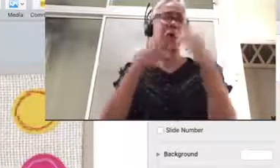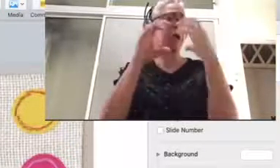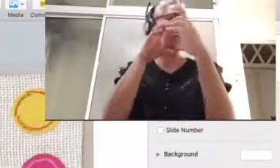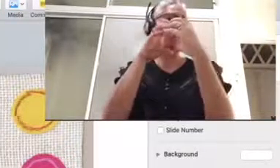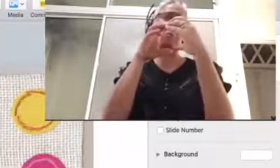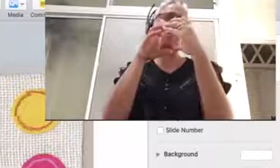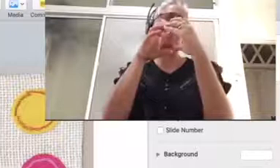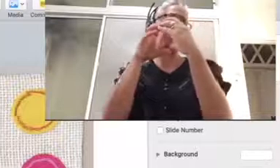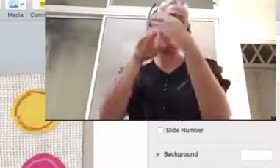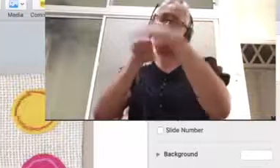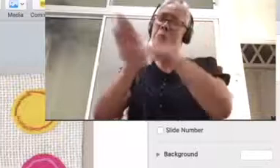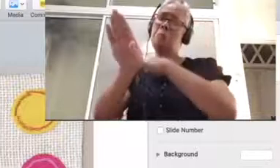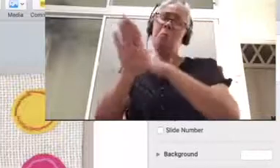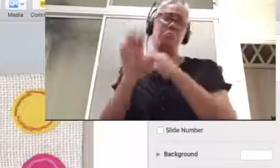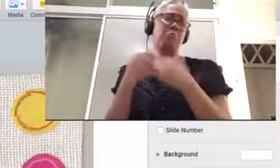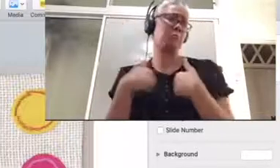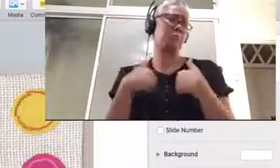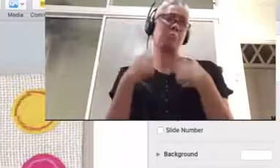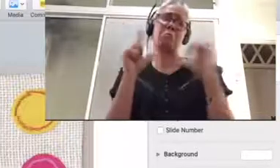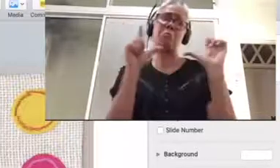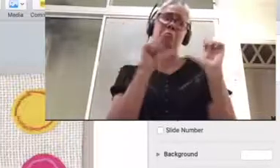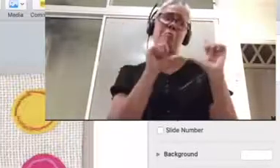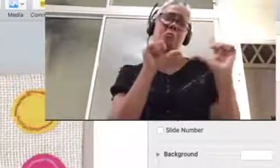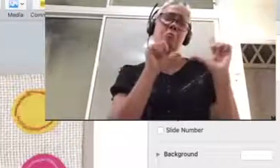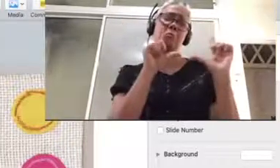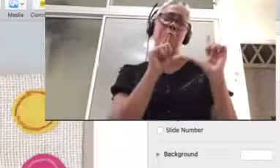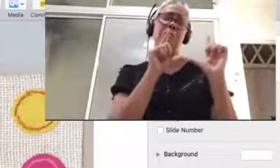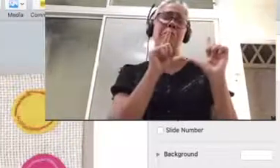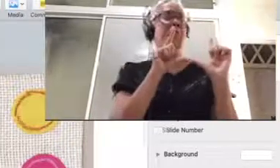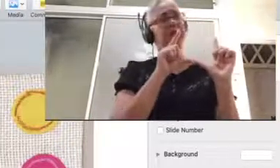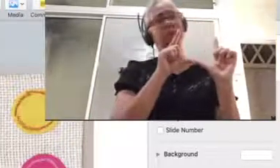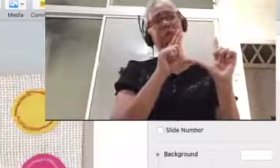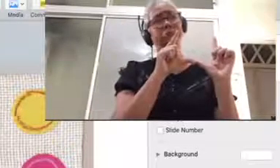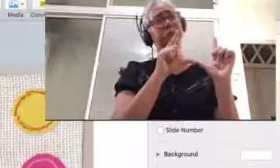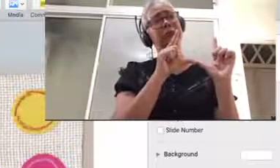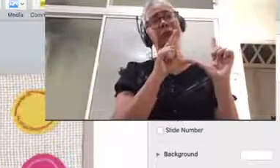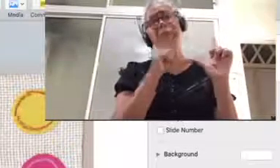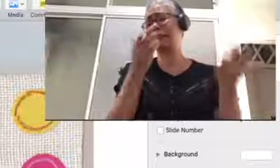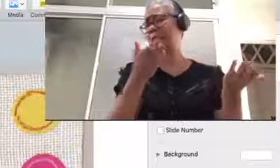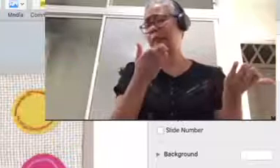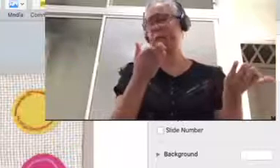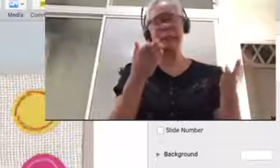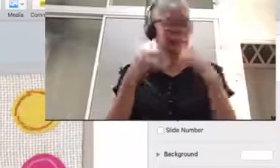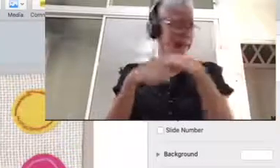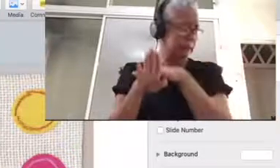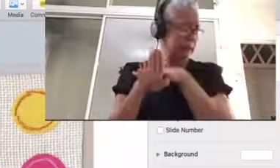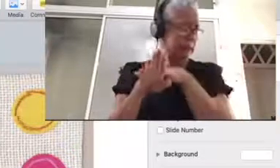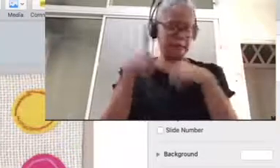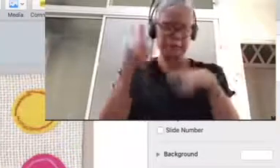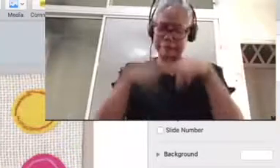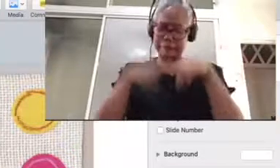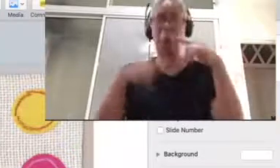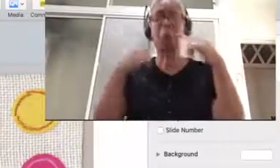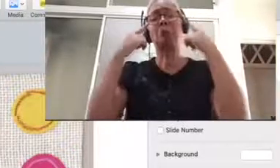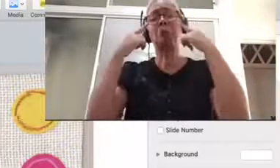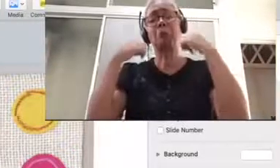no se escucha. Le gustaría mucho entrar a la casa grande. Por supuesto, él quisiera también entrar a la casa grande